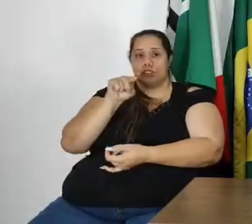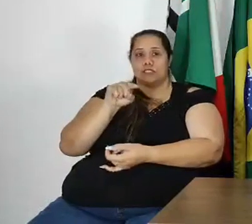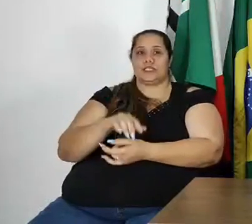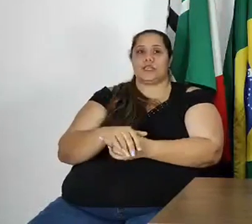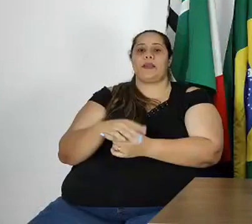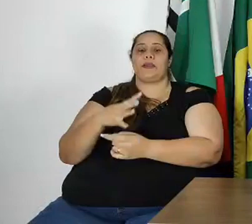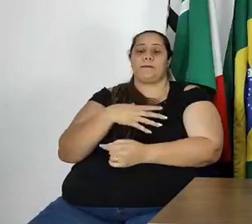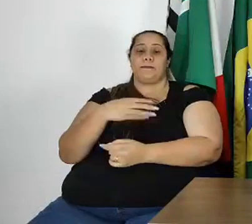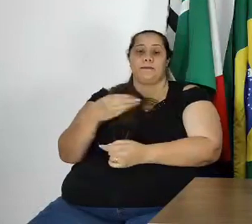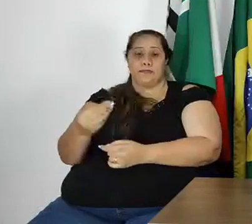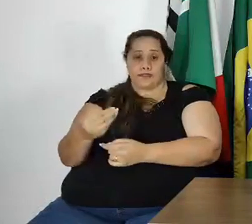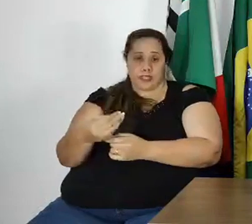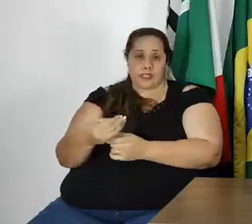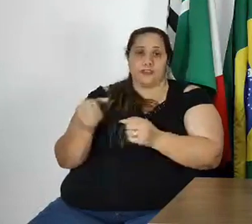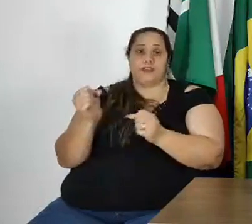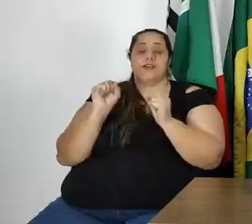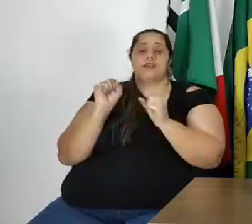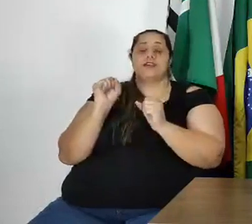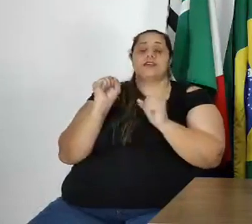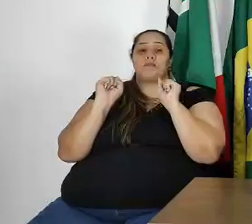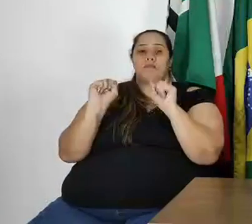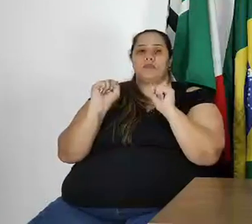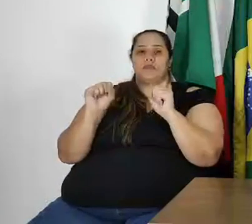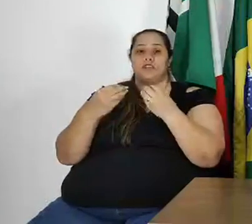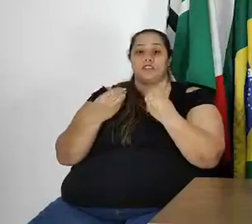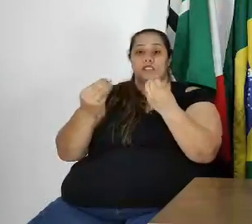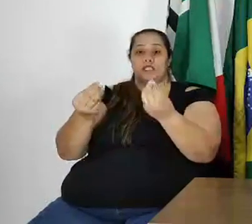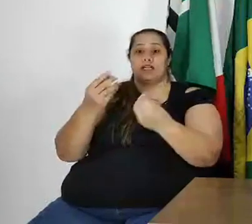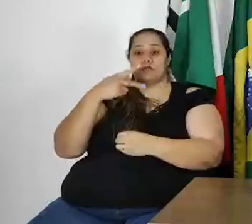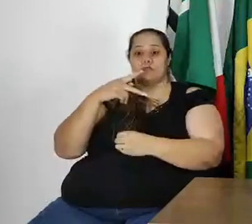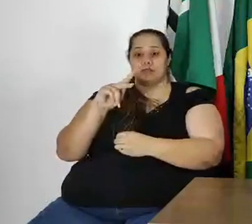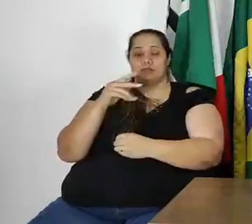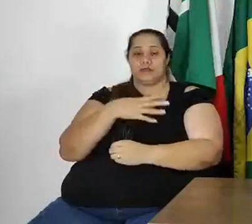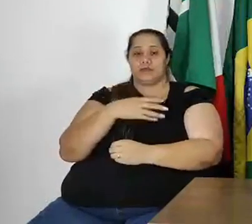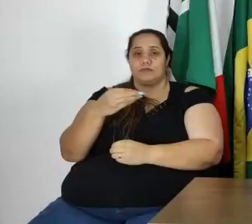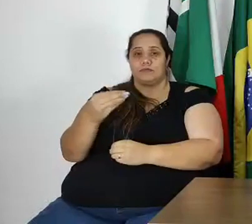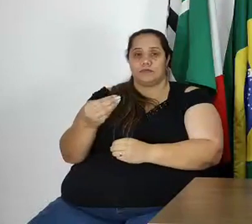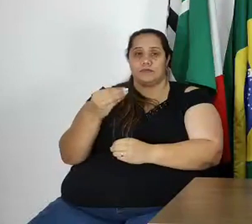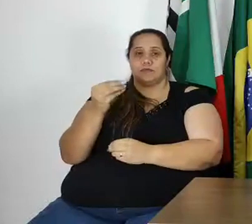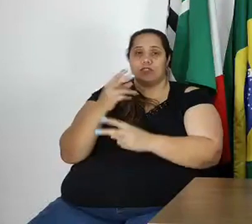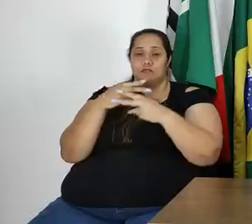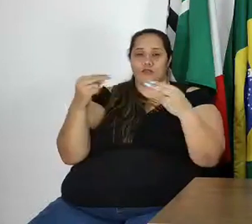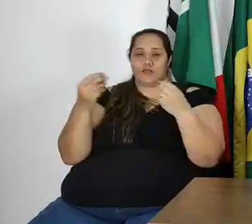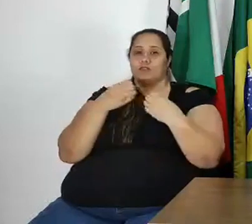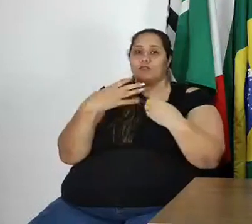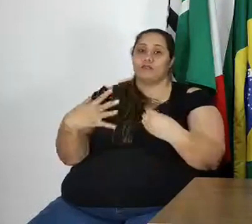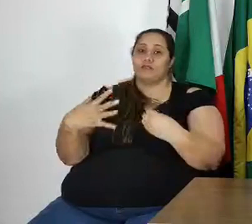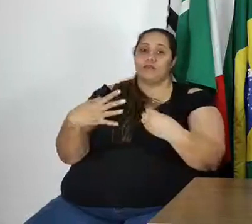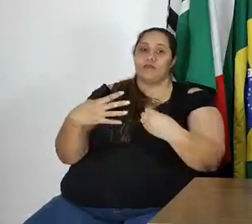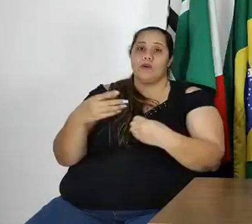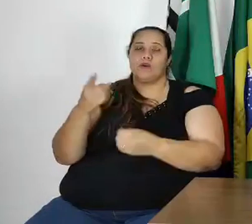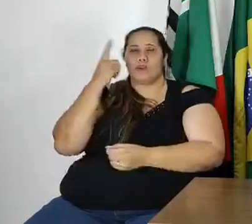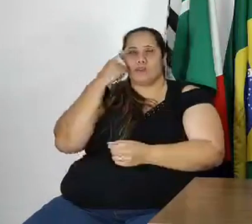maus, sabe dar boas coisas aos nossos filhos, quanto mais o nosso Pai que está no